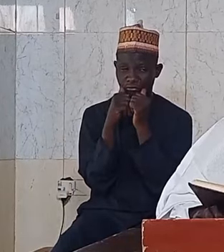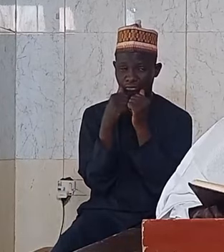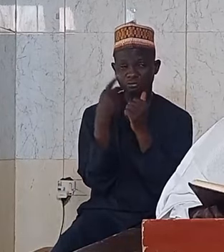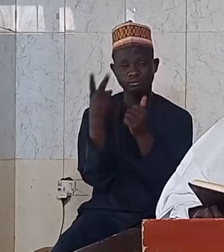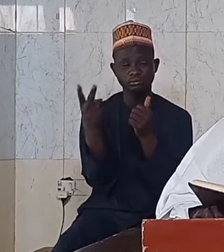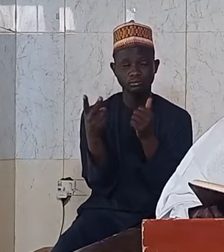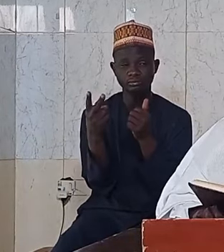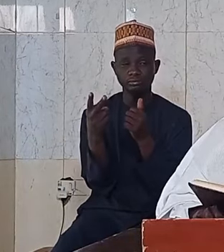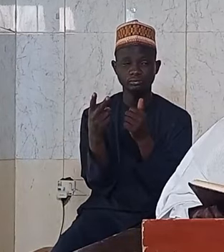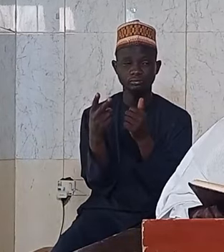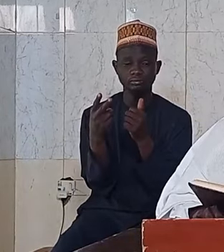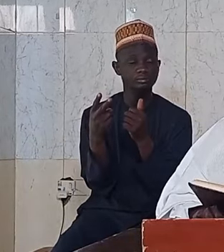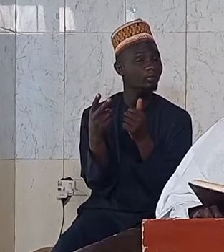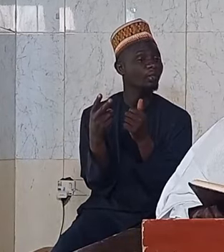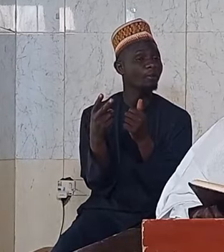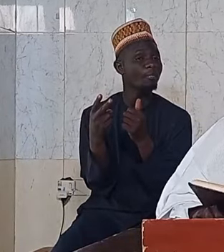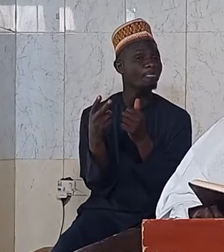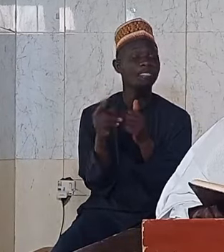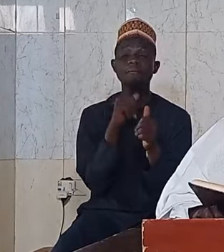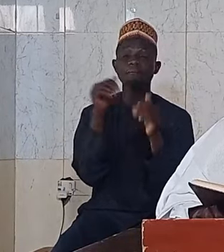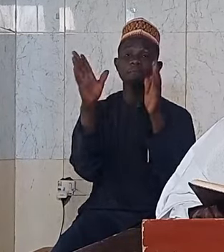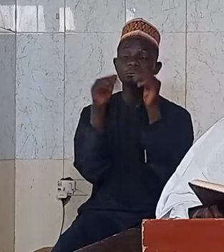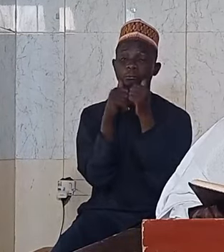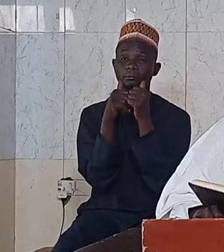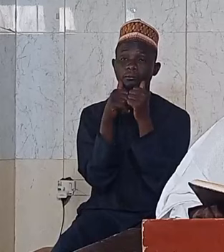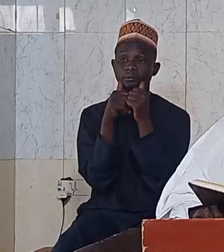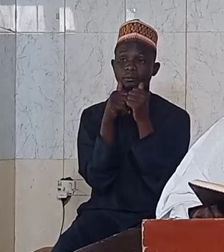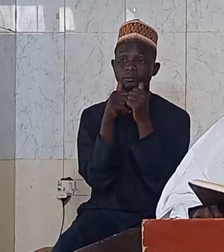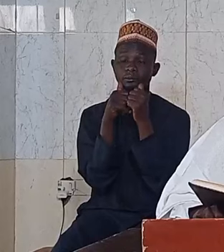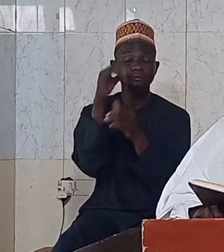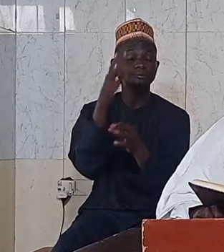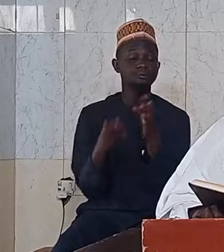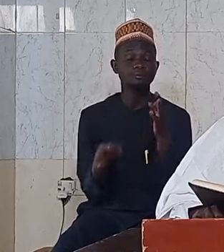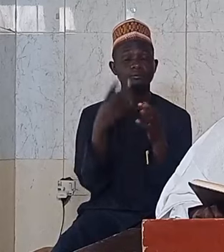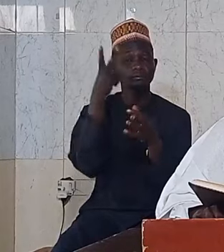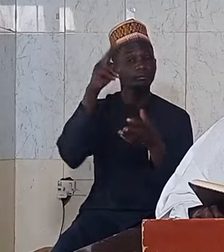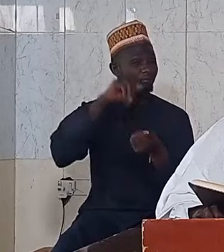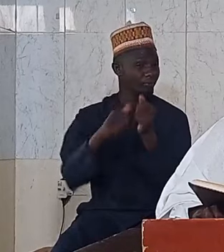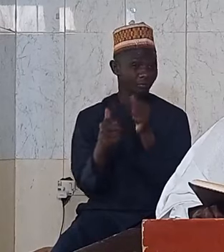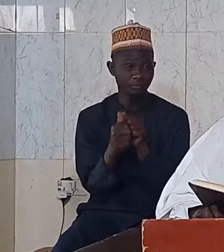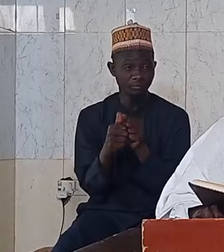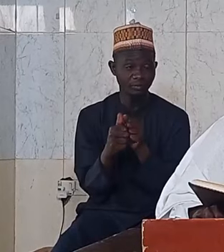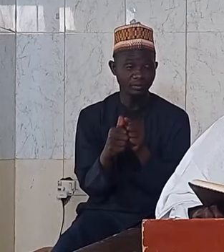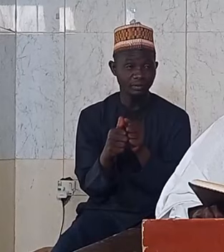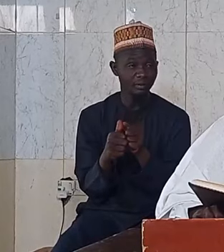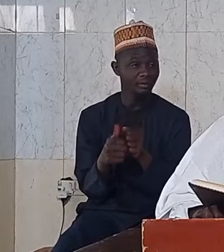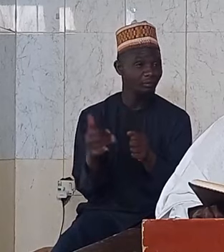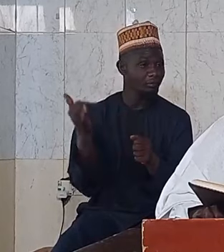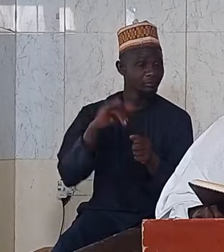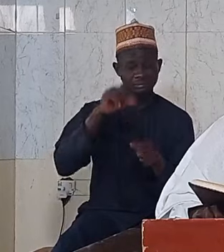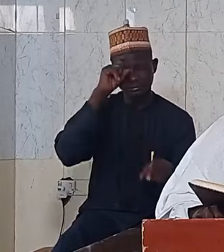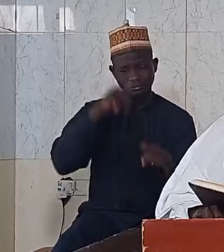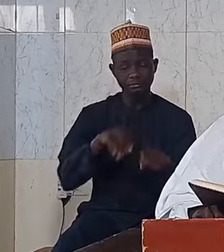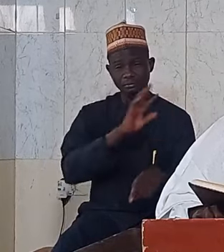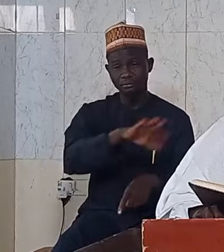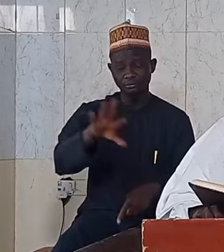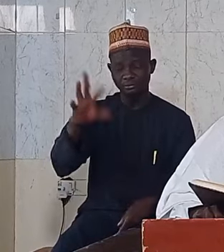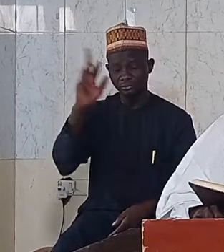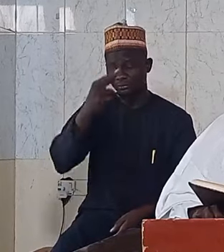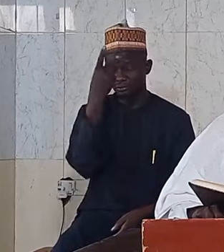ka ga kafiran in suka ga wahala suna tuno ‘ya’yansu da